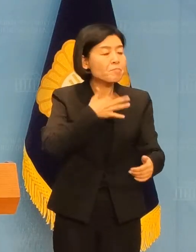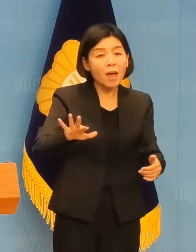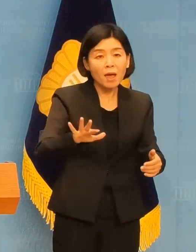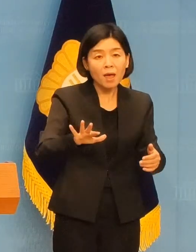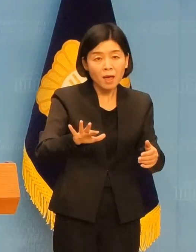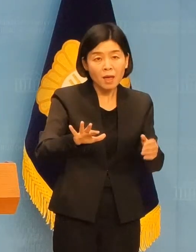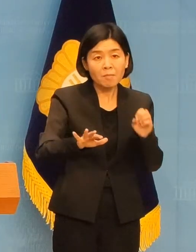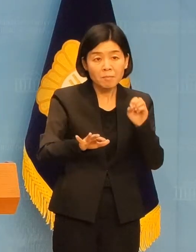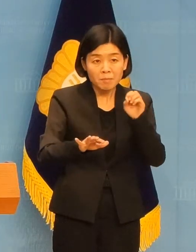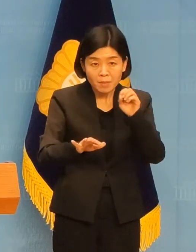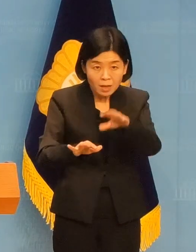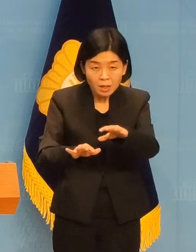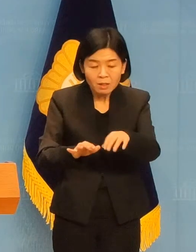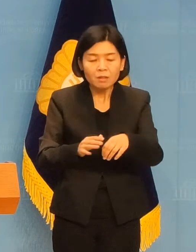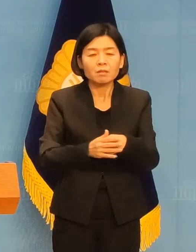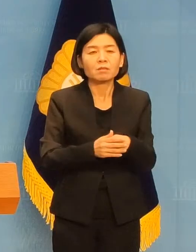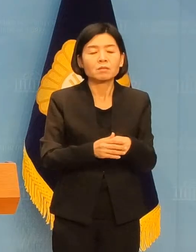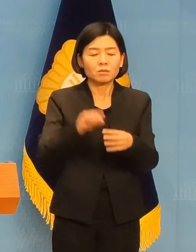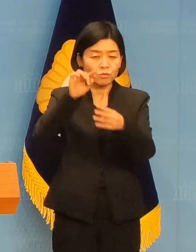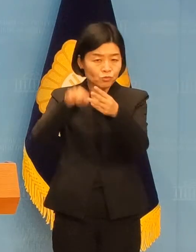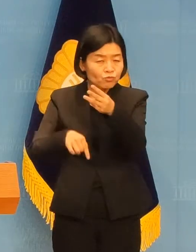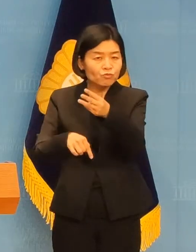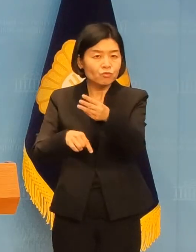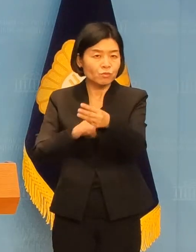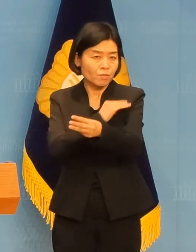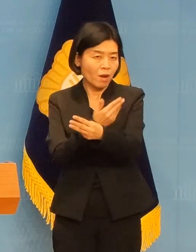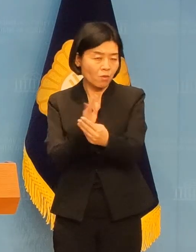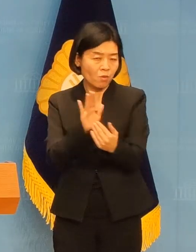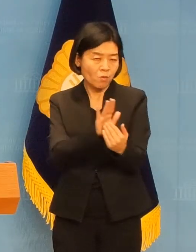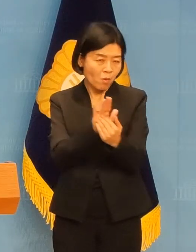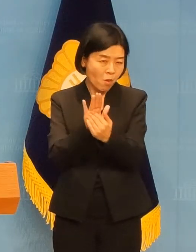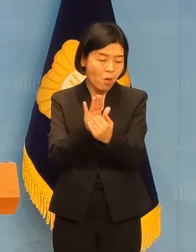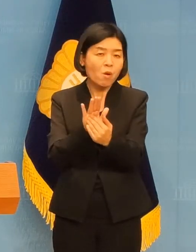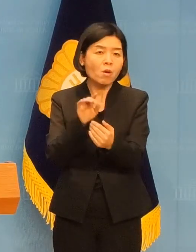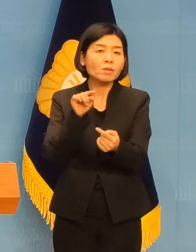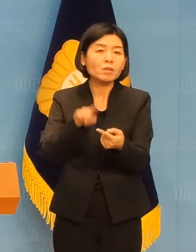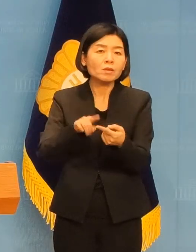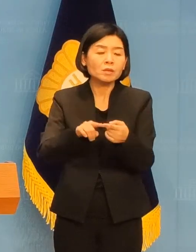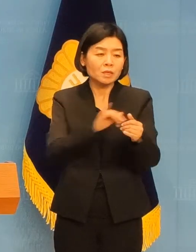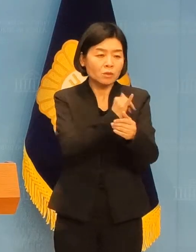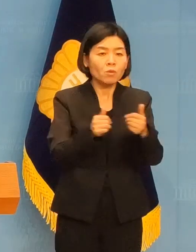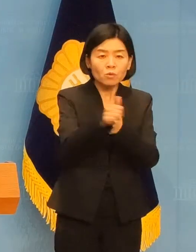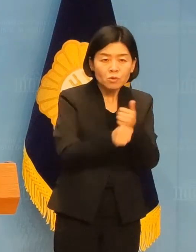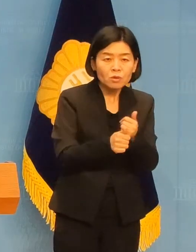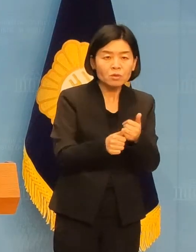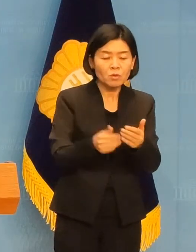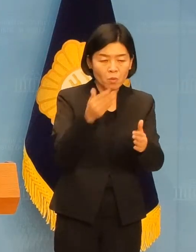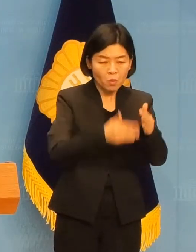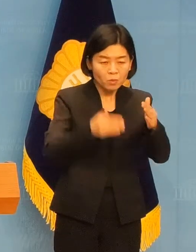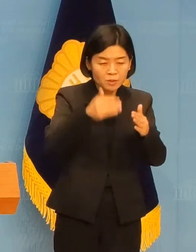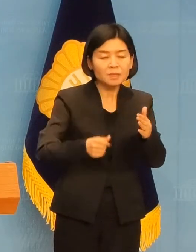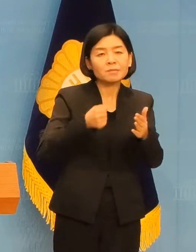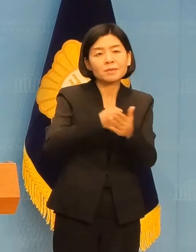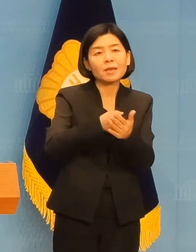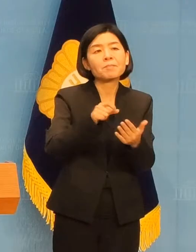이렇게 부인했지만 이는 윤석열의 방어권 보장을 위해 인권위가 공식 채택한